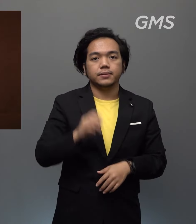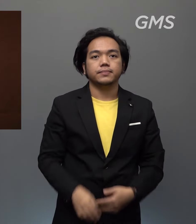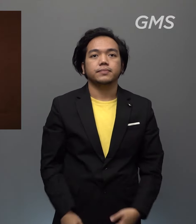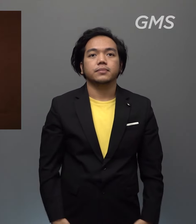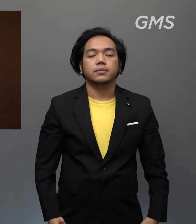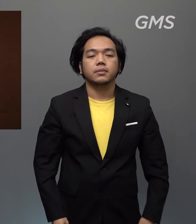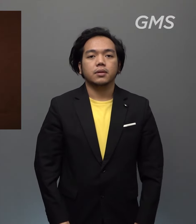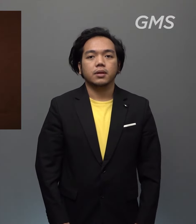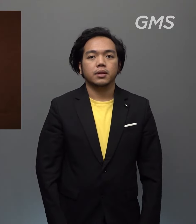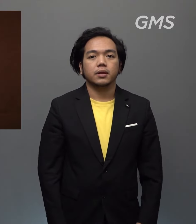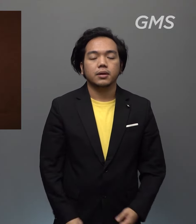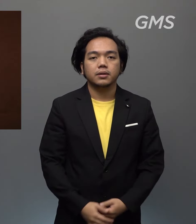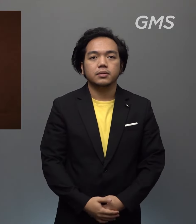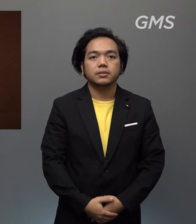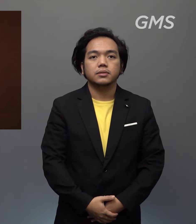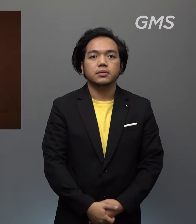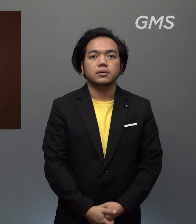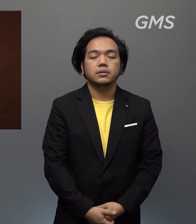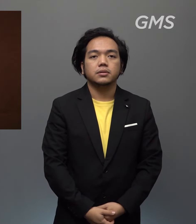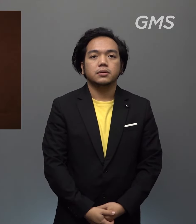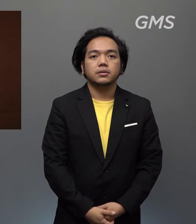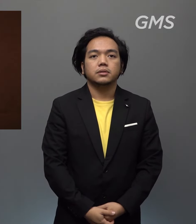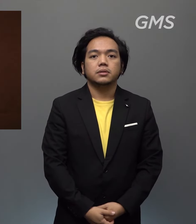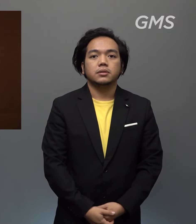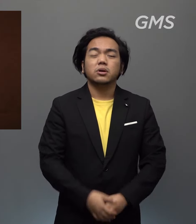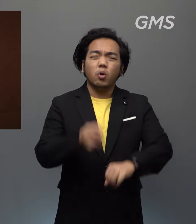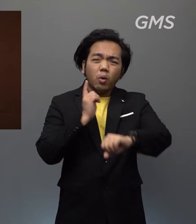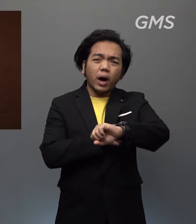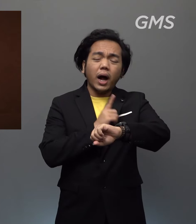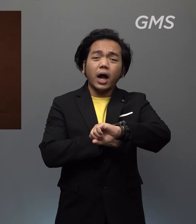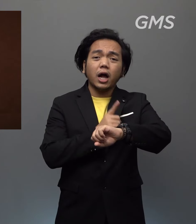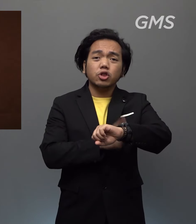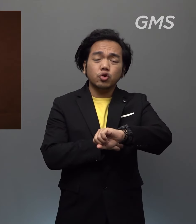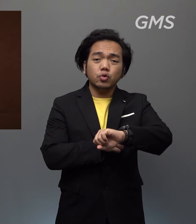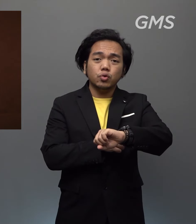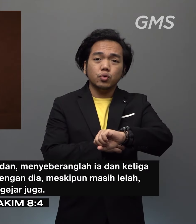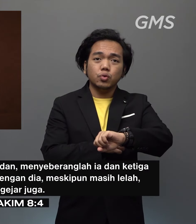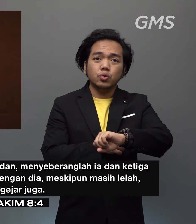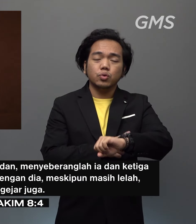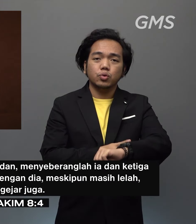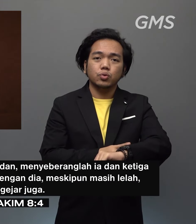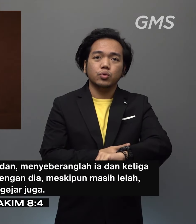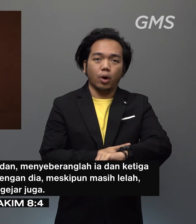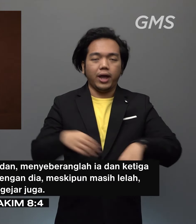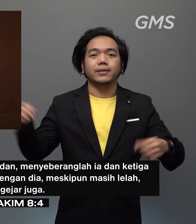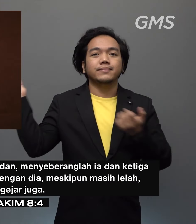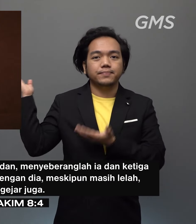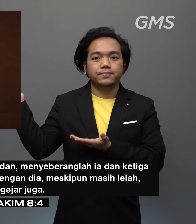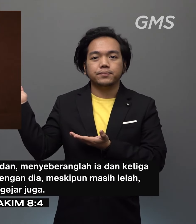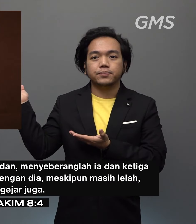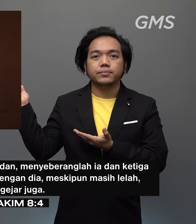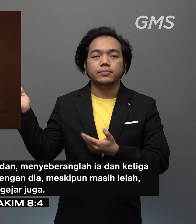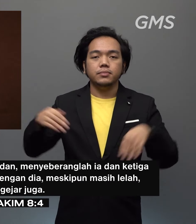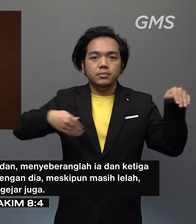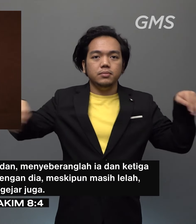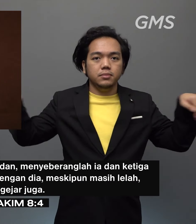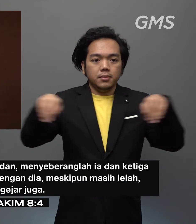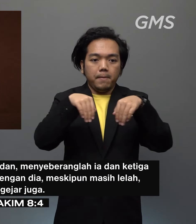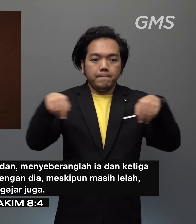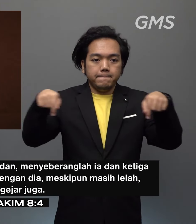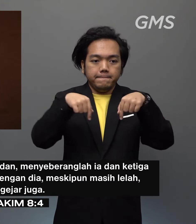yang ke-8, ayat yang ke-4. Ketika Gideon, mari kita baca ya sama-sama. Demikian firman Tuhan. 1, 2, 3.